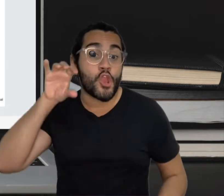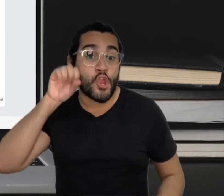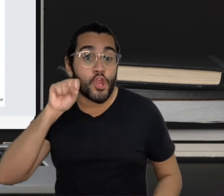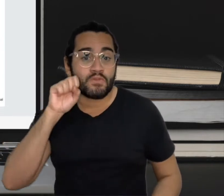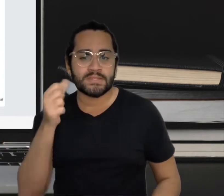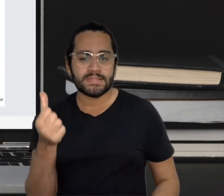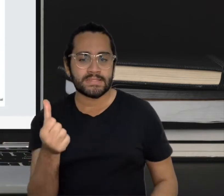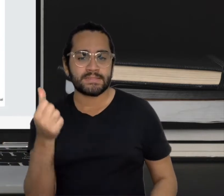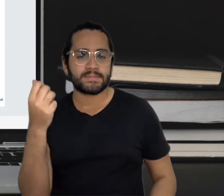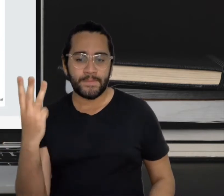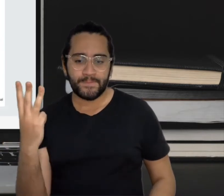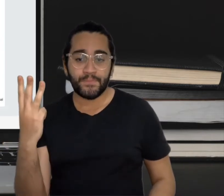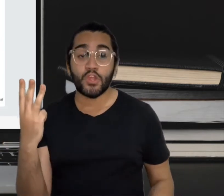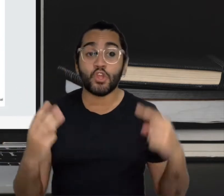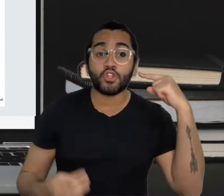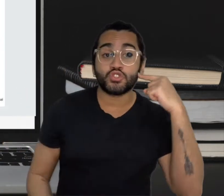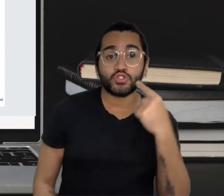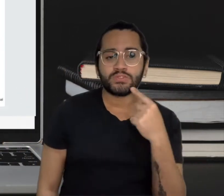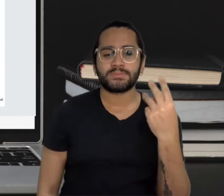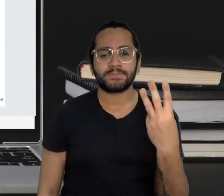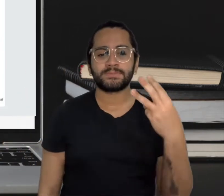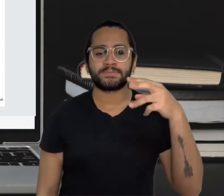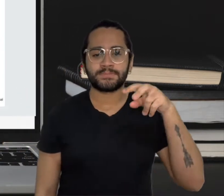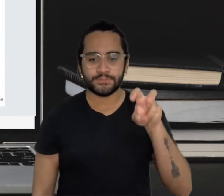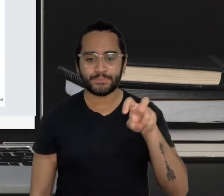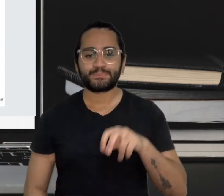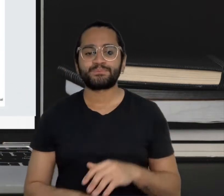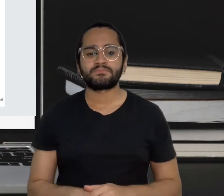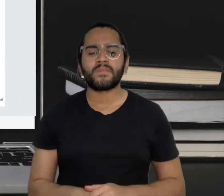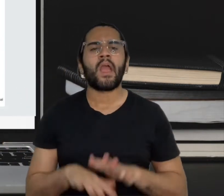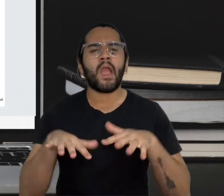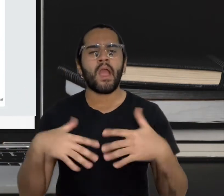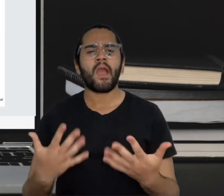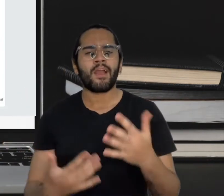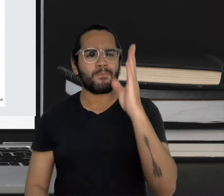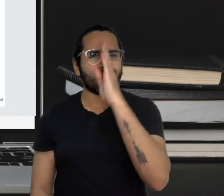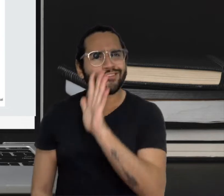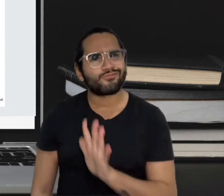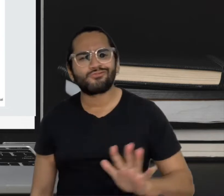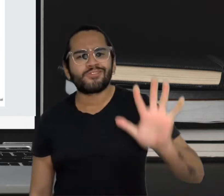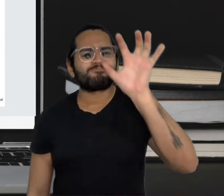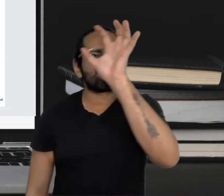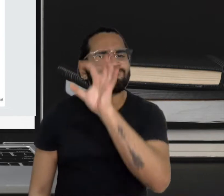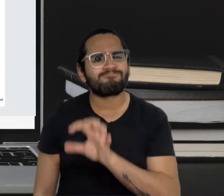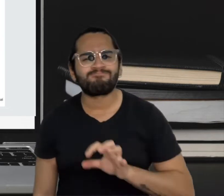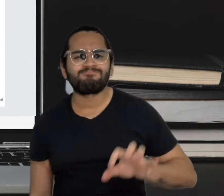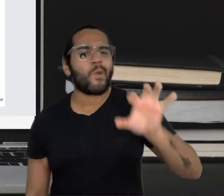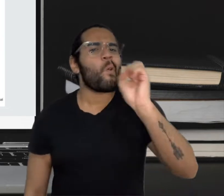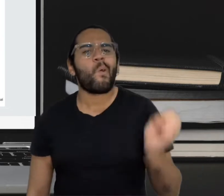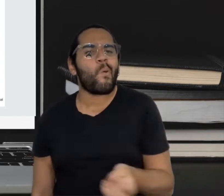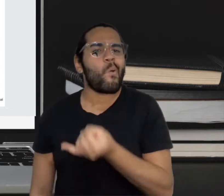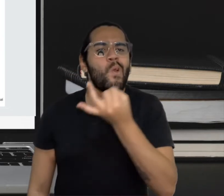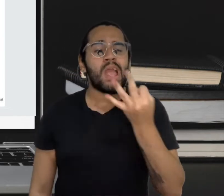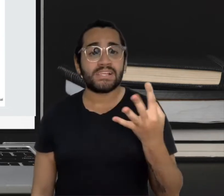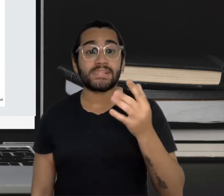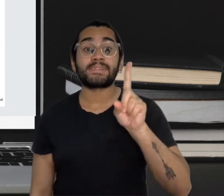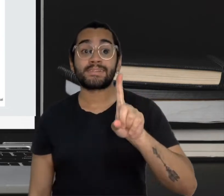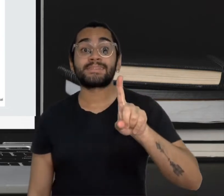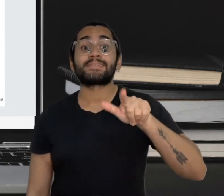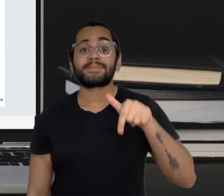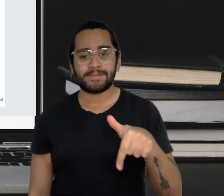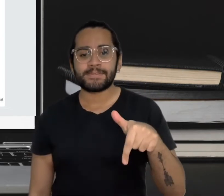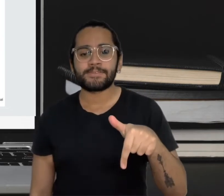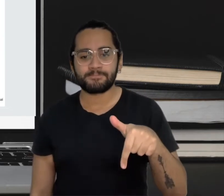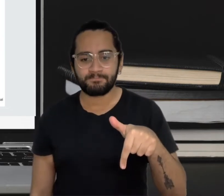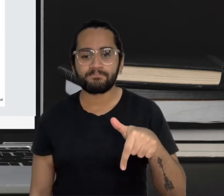ouvintes, sendo ouvintes 63 e surdos 35. Advindos de diferentes regiões e estados